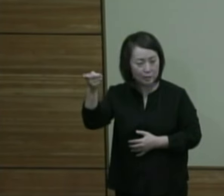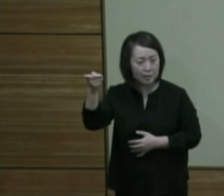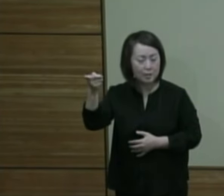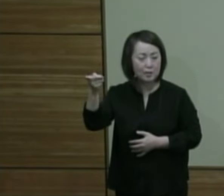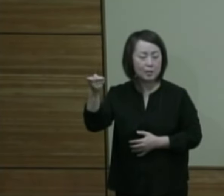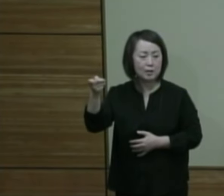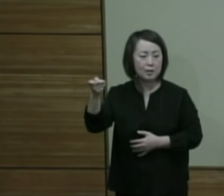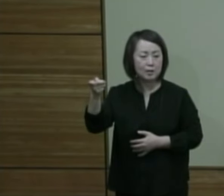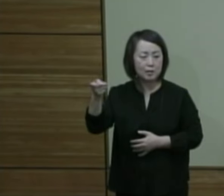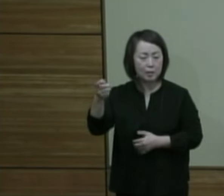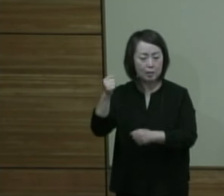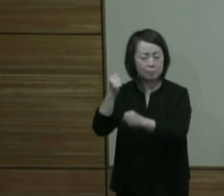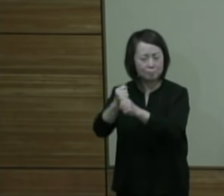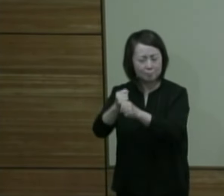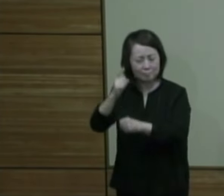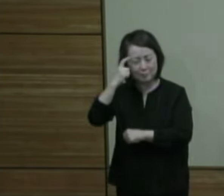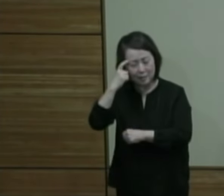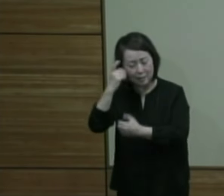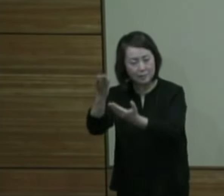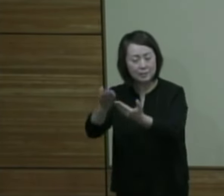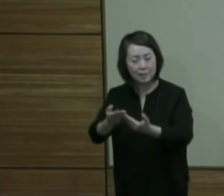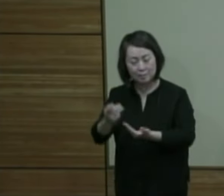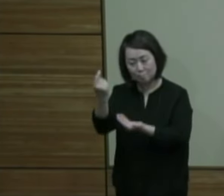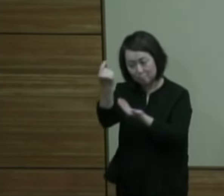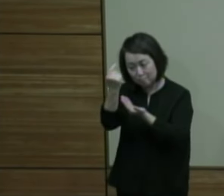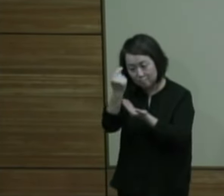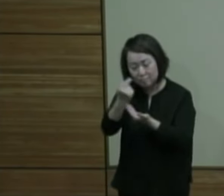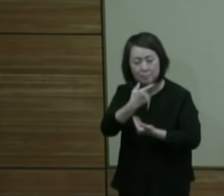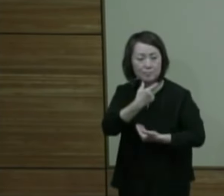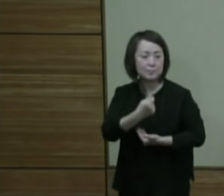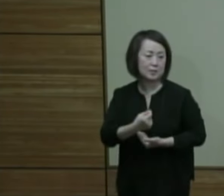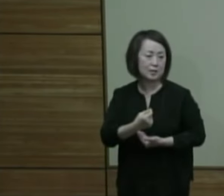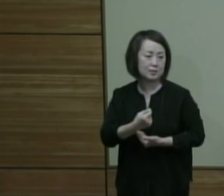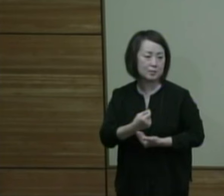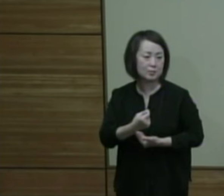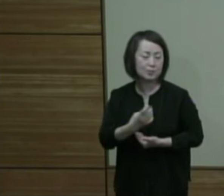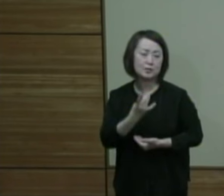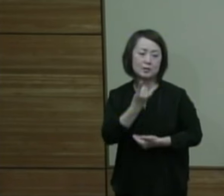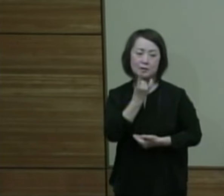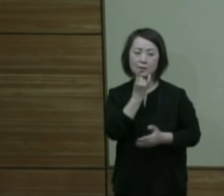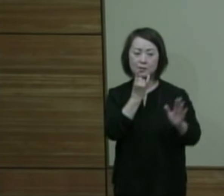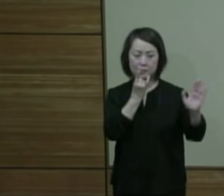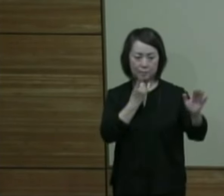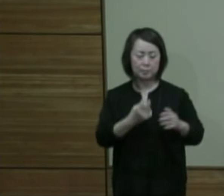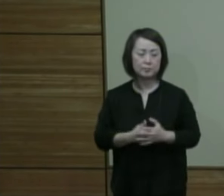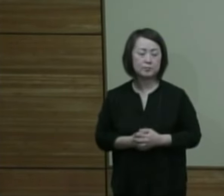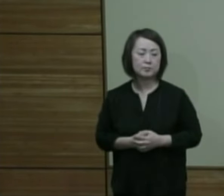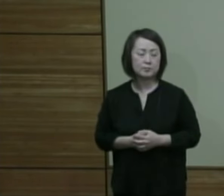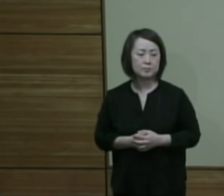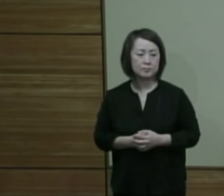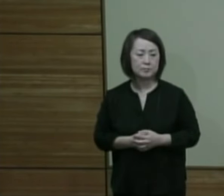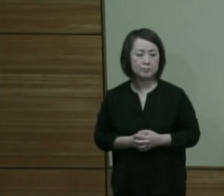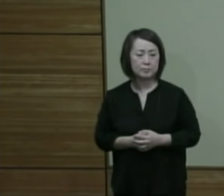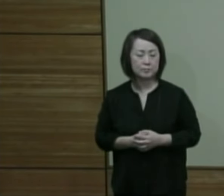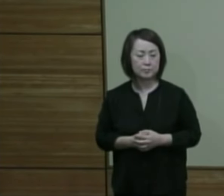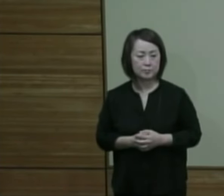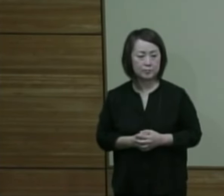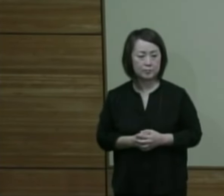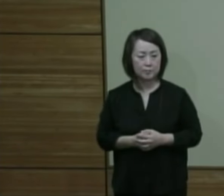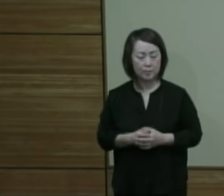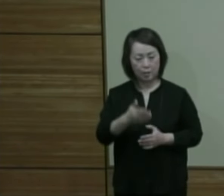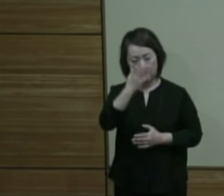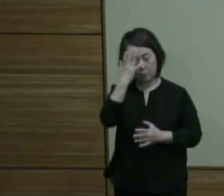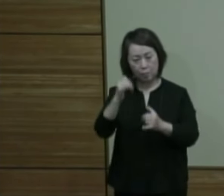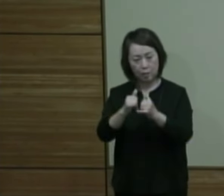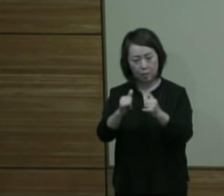ので作っていただいて、教えを請いたいという非常に期待をしております。ミレニアム世代